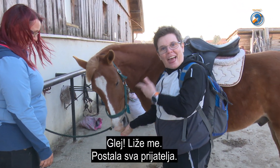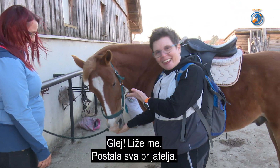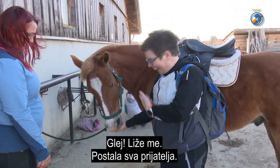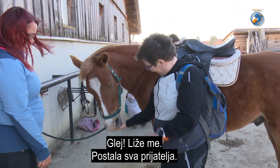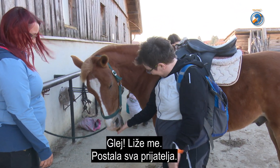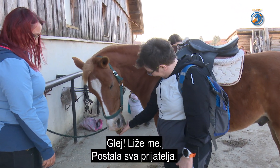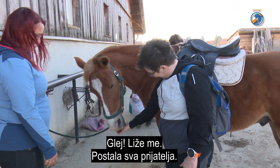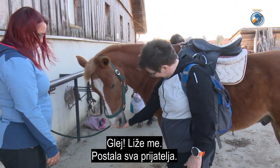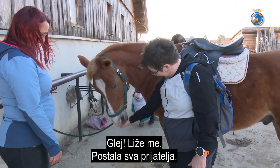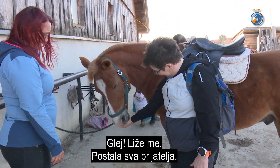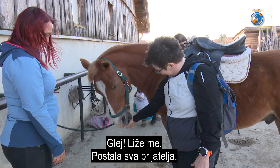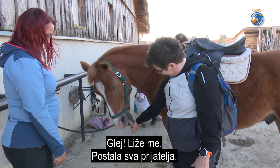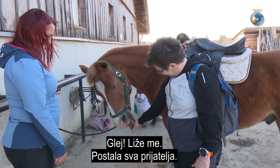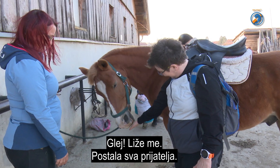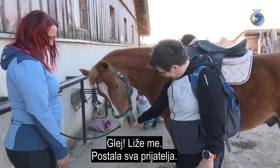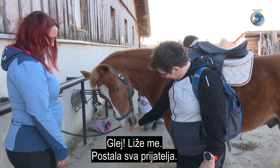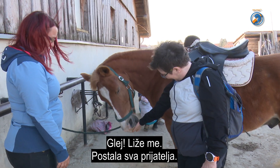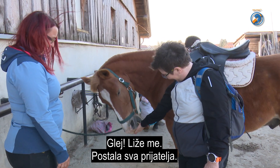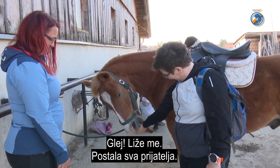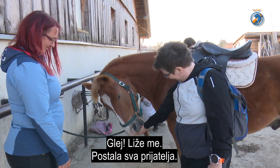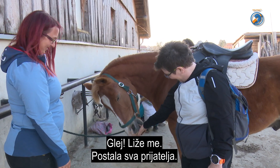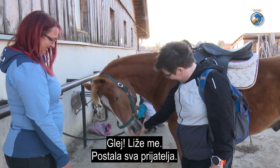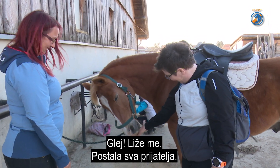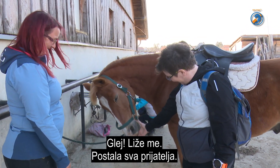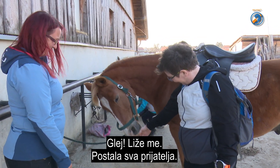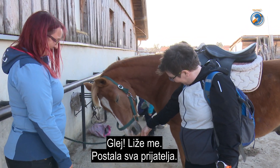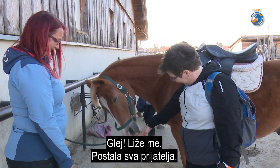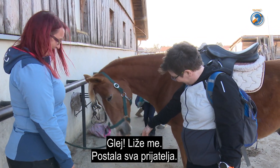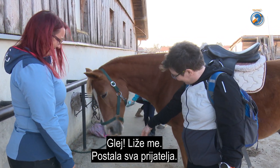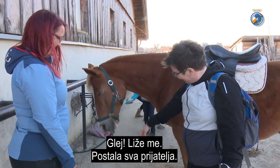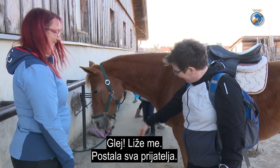Ajde, ti še nisi prinesla sadla ven od ledene? Aha, ok.